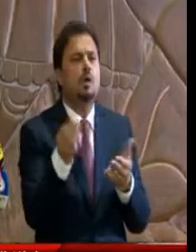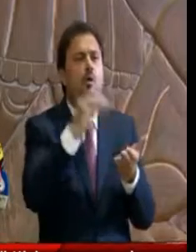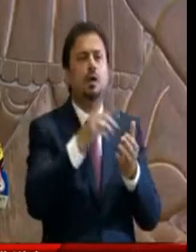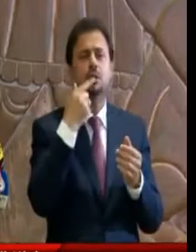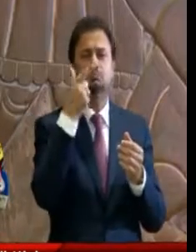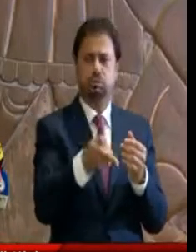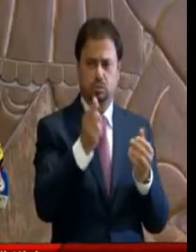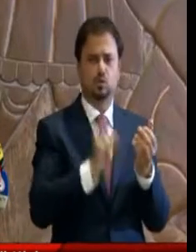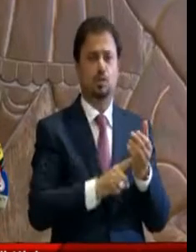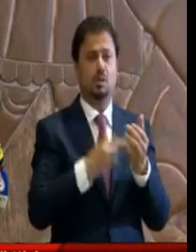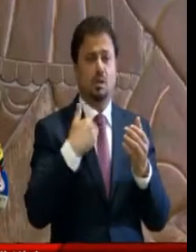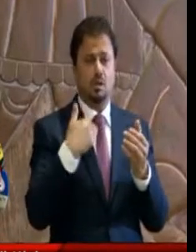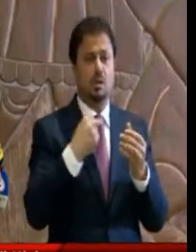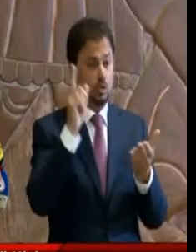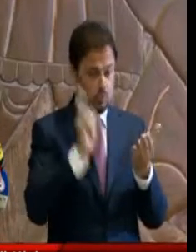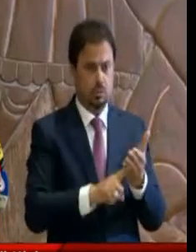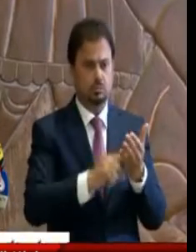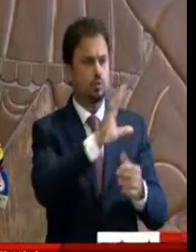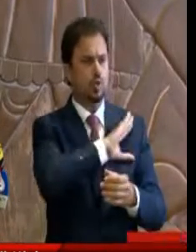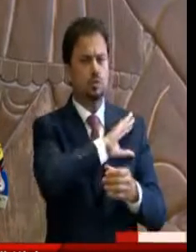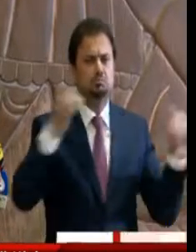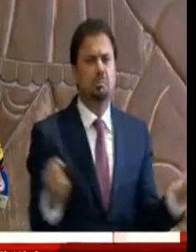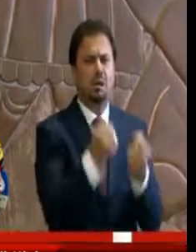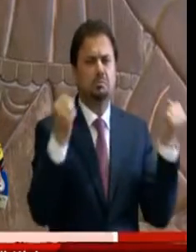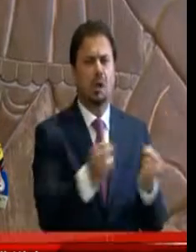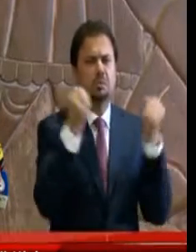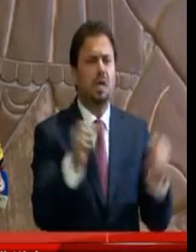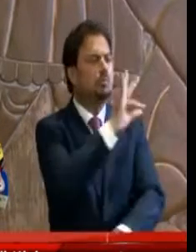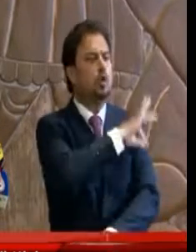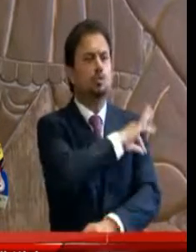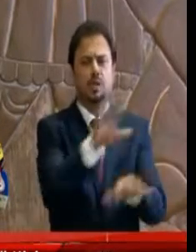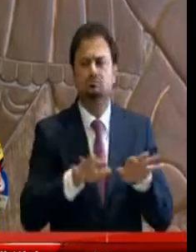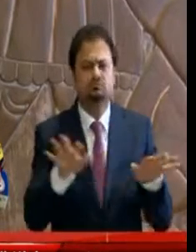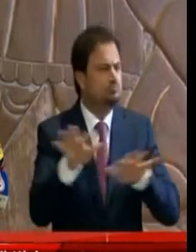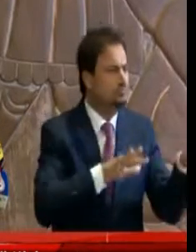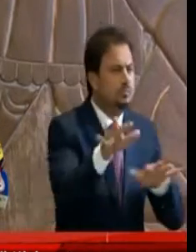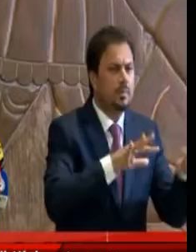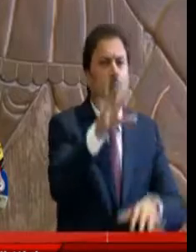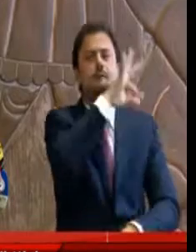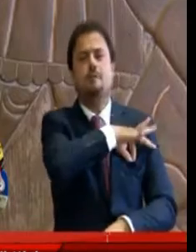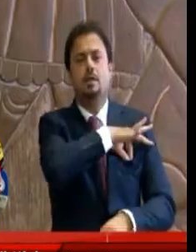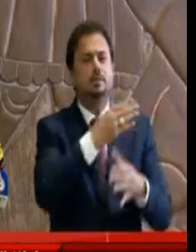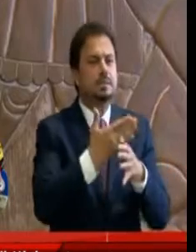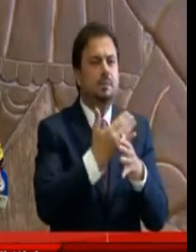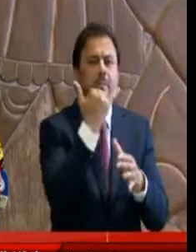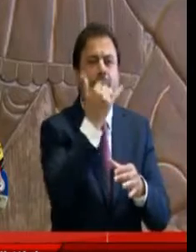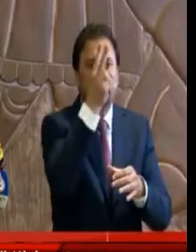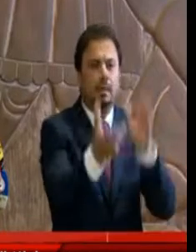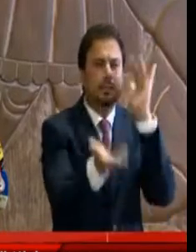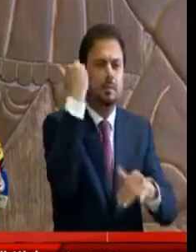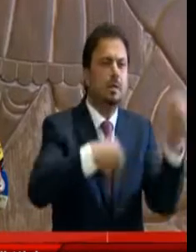وأتبعناها بممارسات عملية على الأرض. هذه الممارسات التي استفدنا منها كثيرا في تصحيح